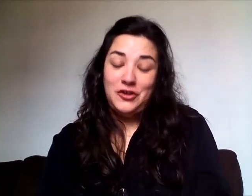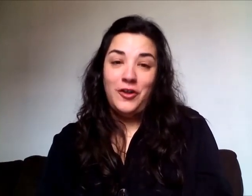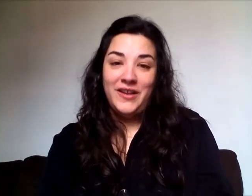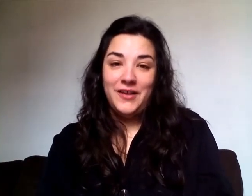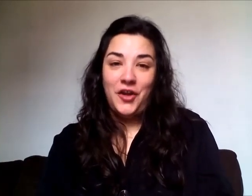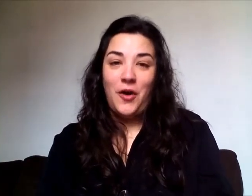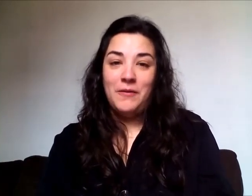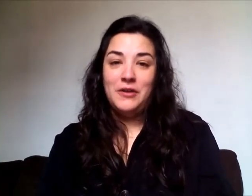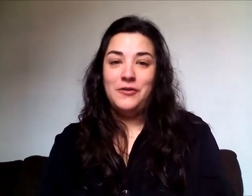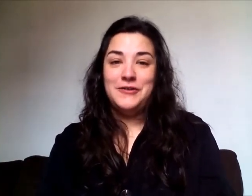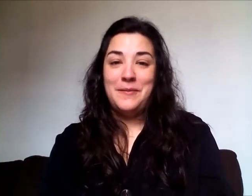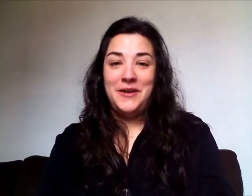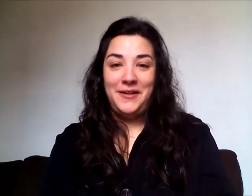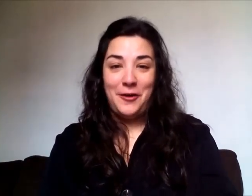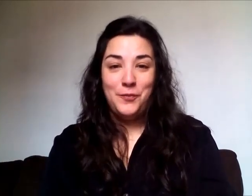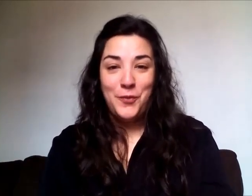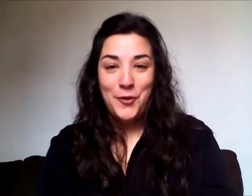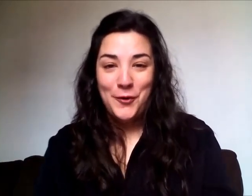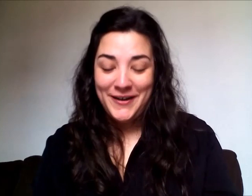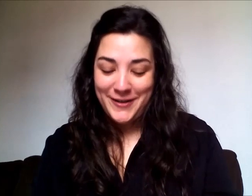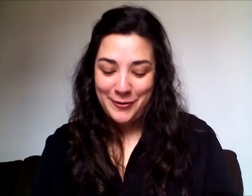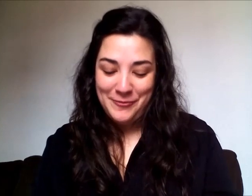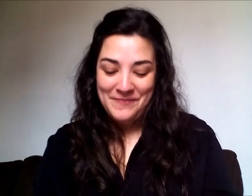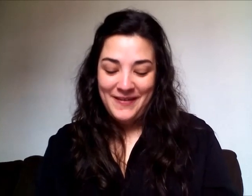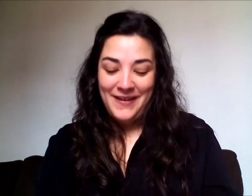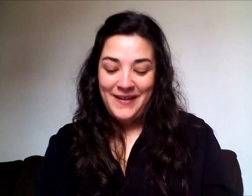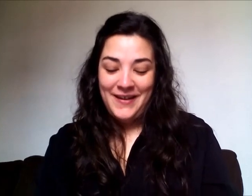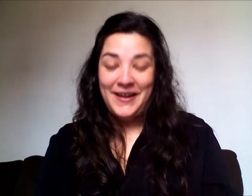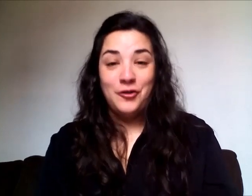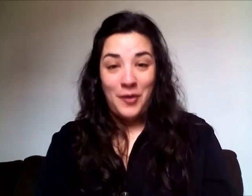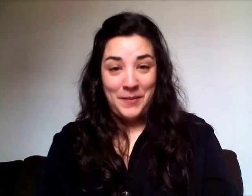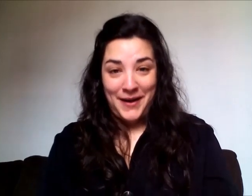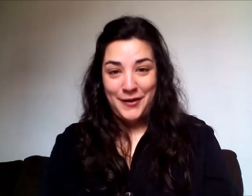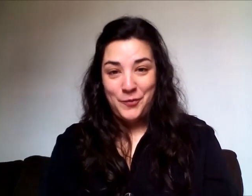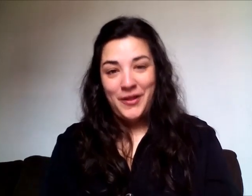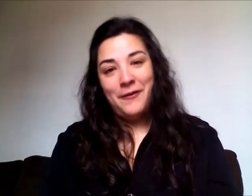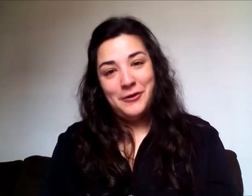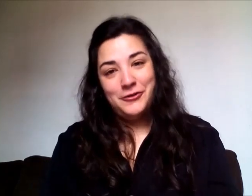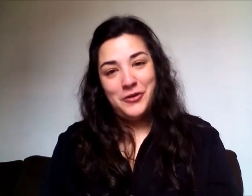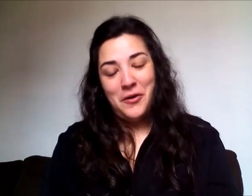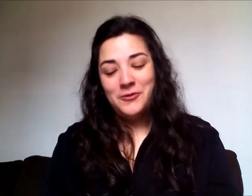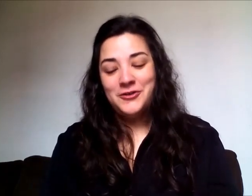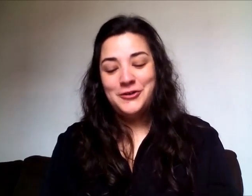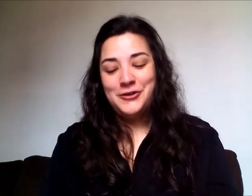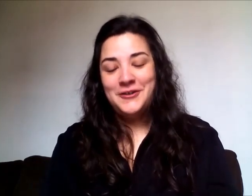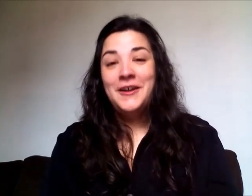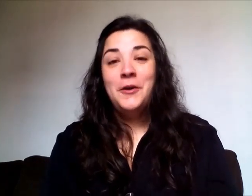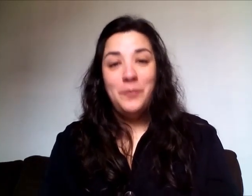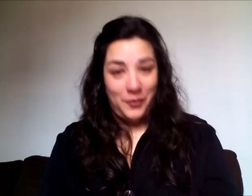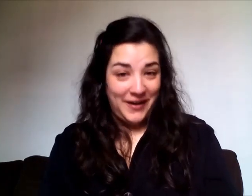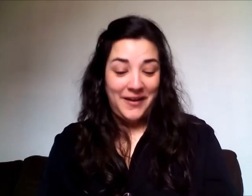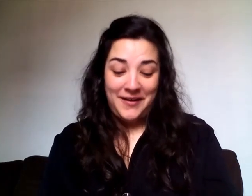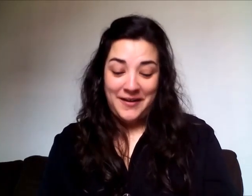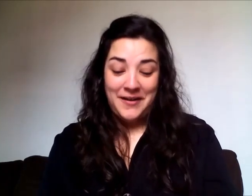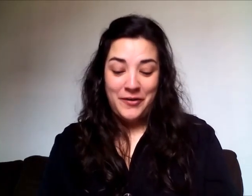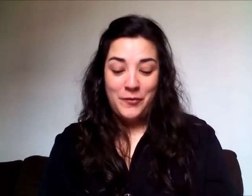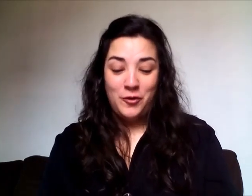solo deseo haberos amenizado un poco esto, que es una pena que no pueda veros yo a vosotros, porque como